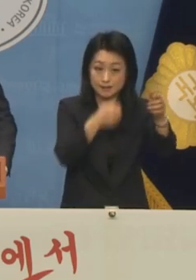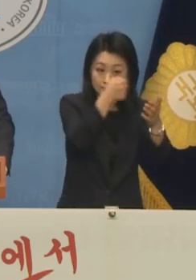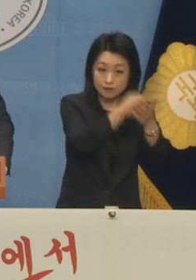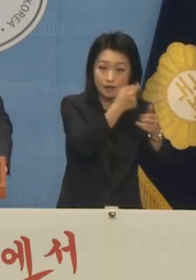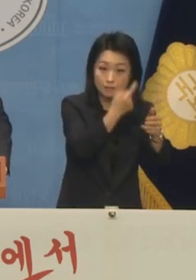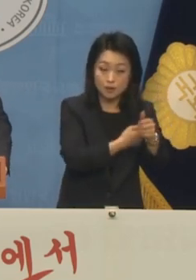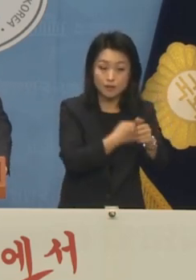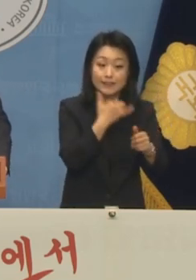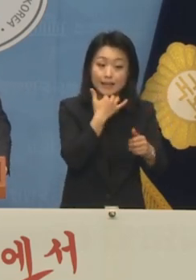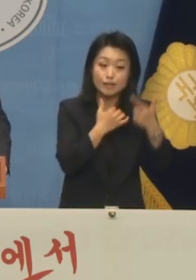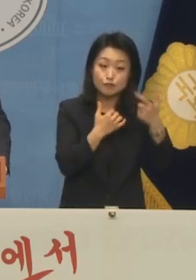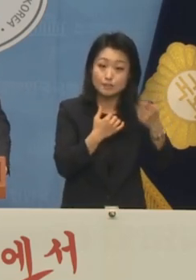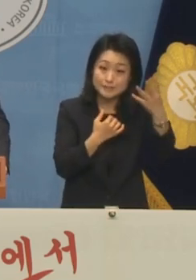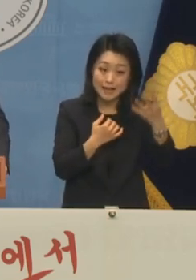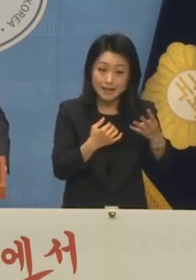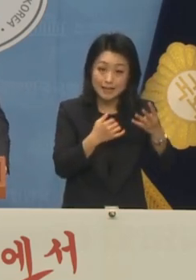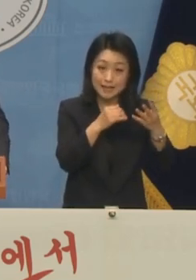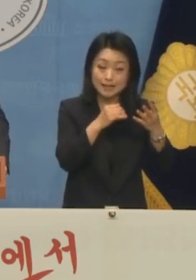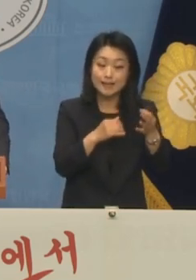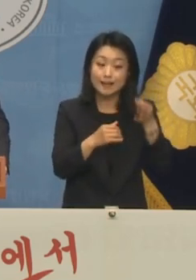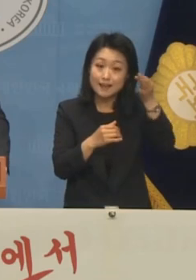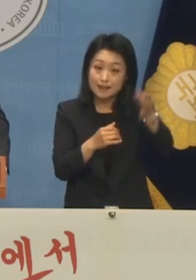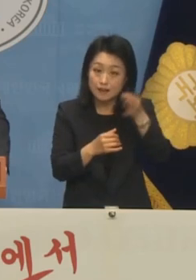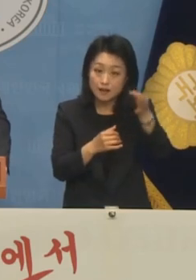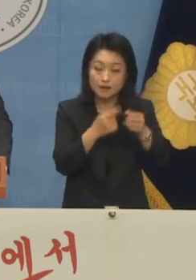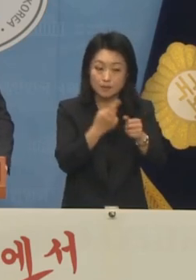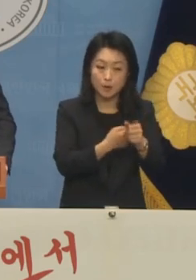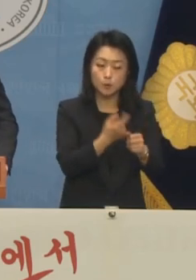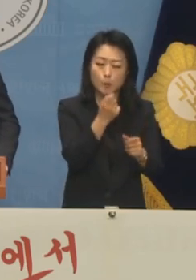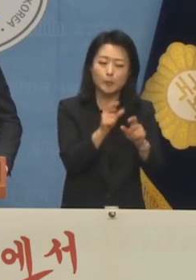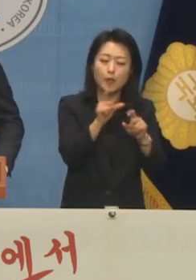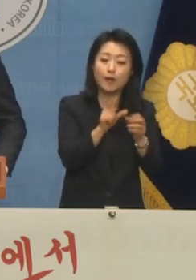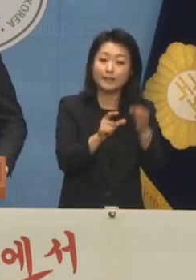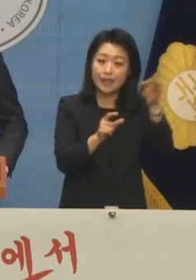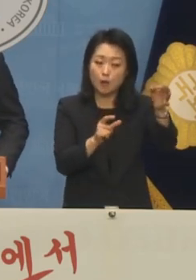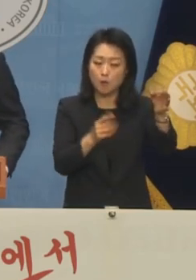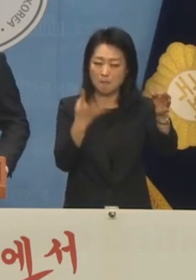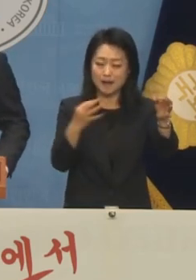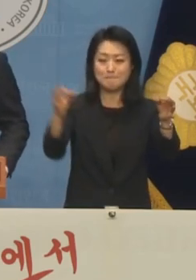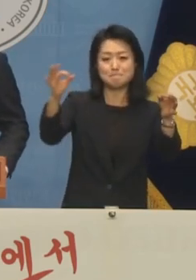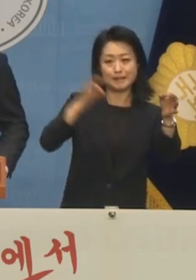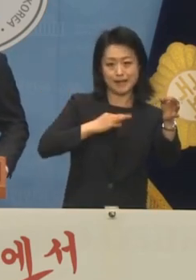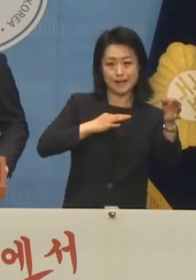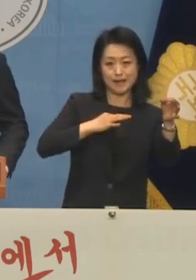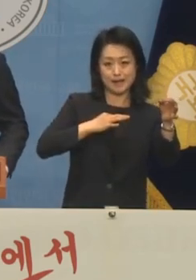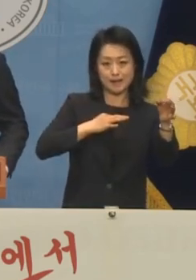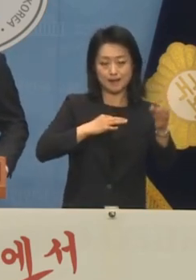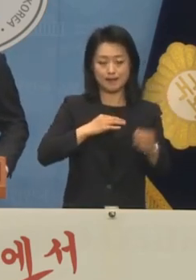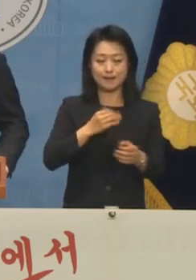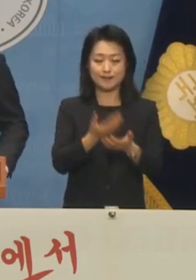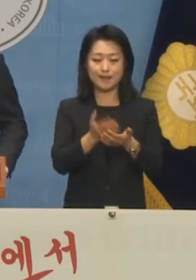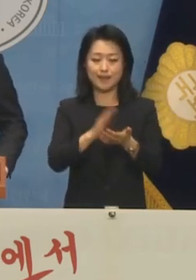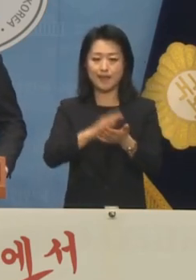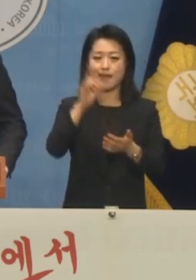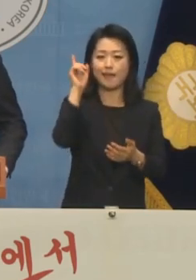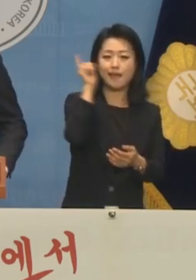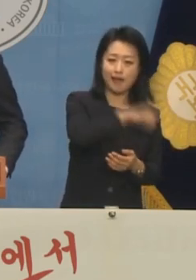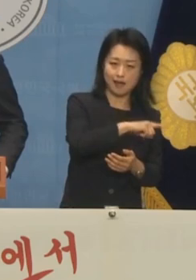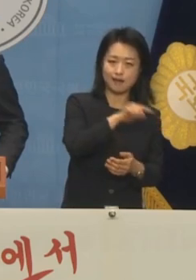이렇게 64세로 연장될 경우 조금 더 내고 훨씬 더 많이 받는 계약안의